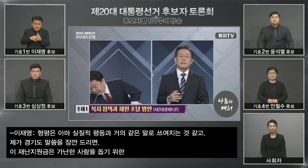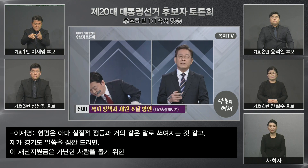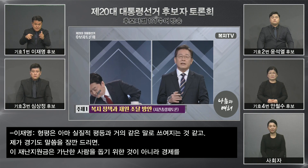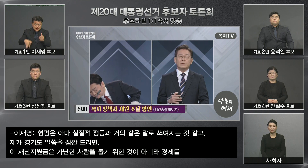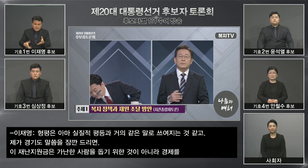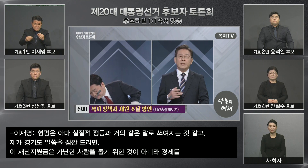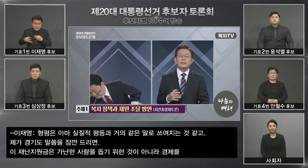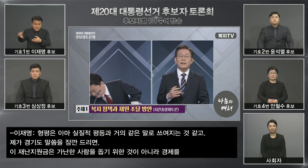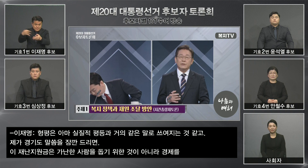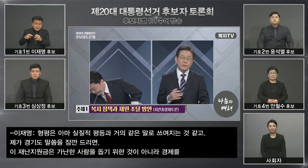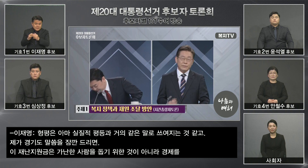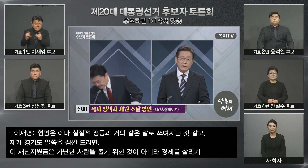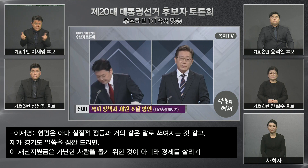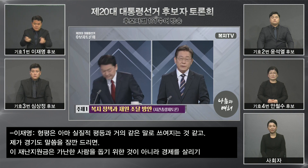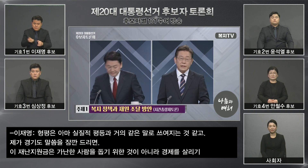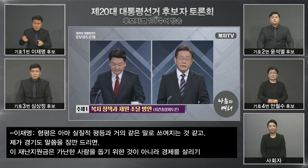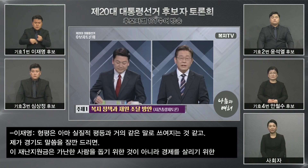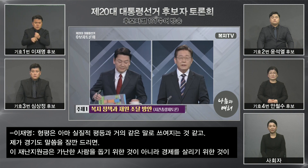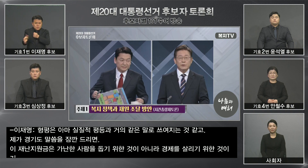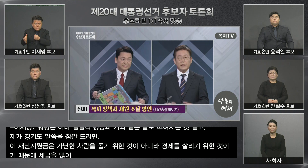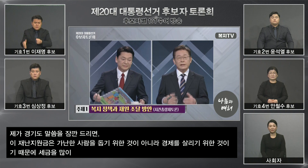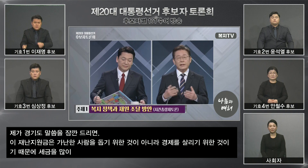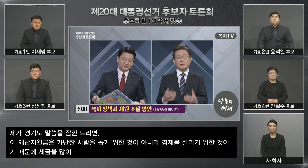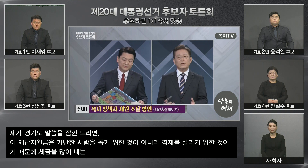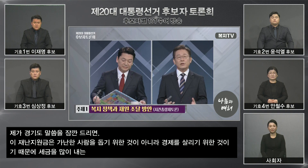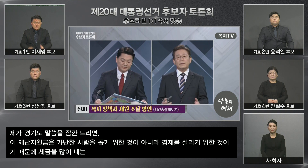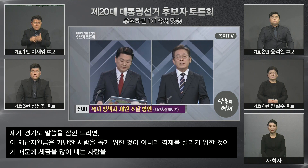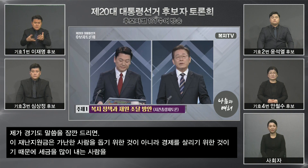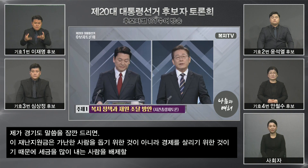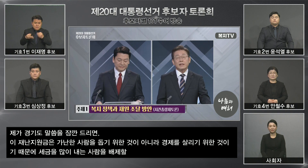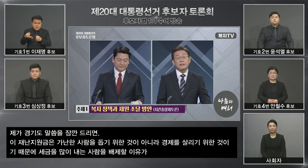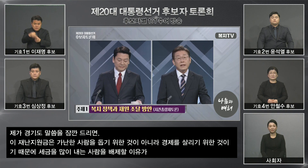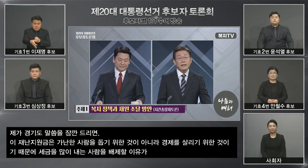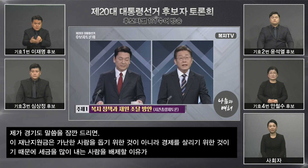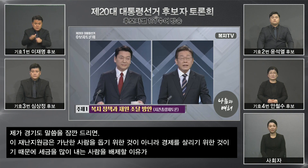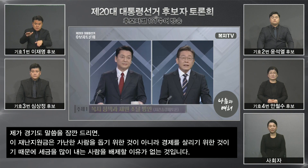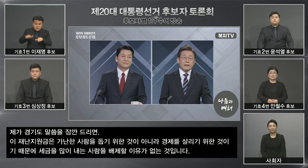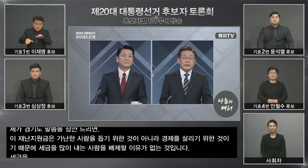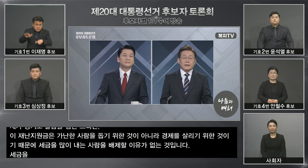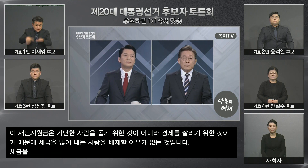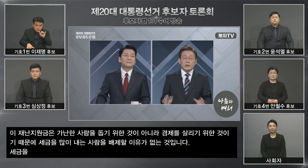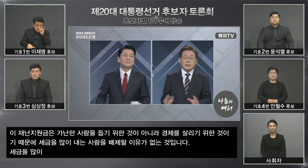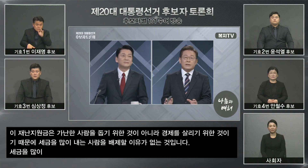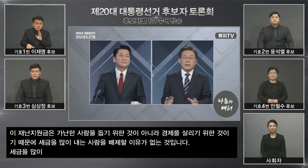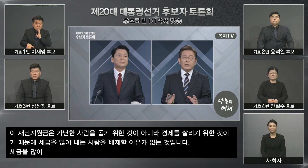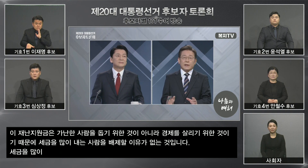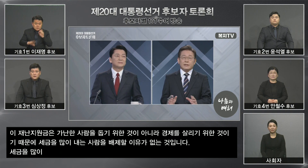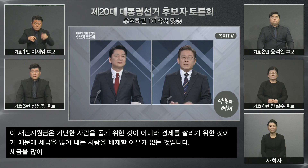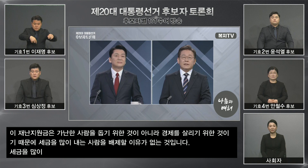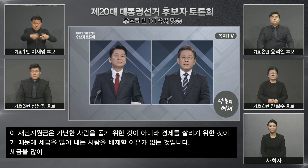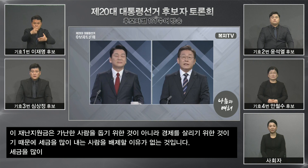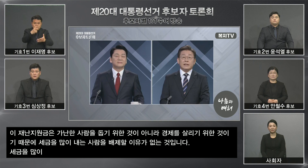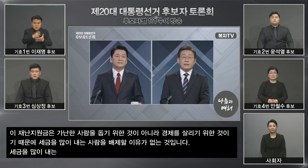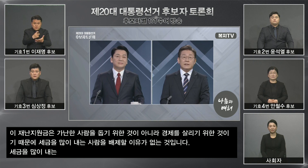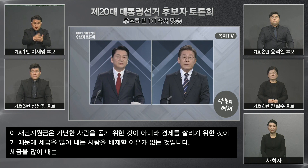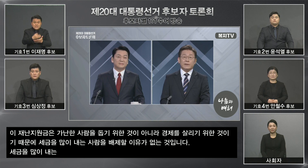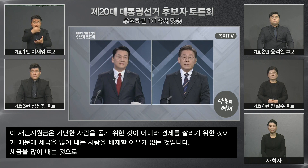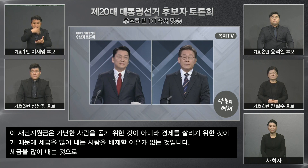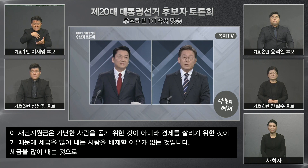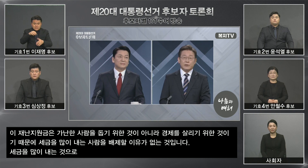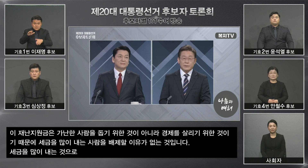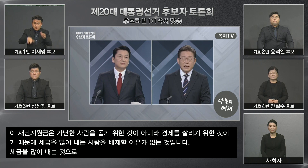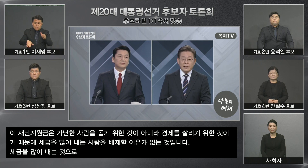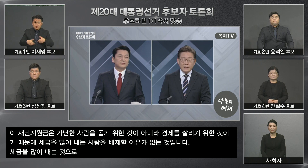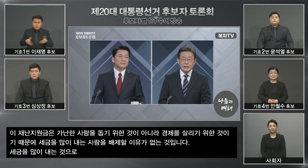많이 내는 사람을 배제할 이유가 없는 것입니다. 세금을 많이 내는 걸로 이미 차별받았는데 국가 정책의 반사적 이익까지